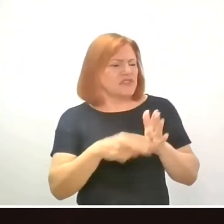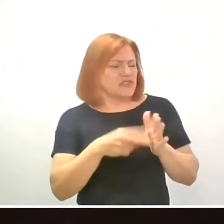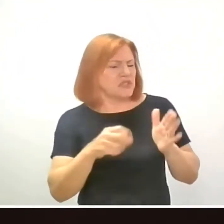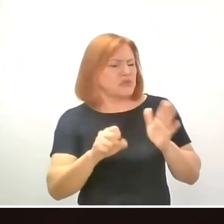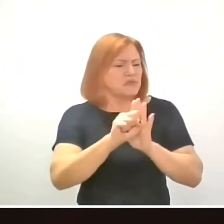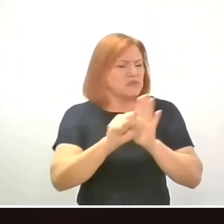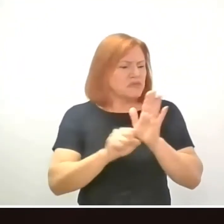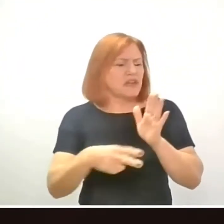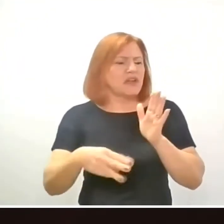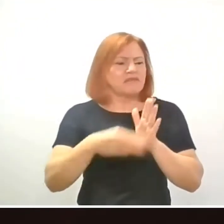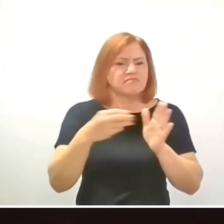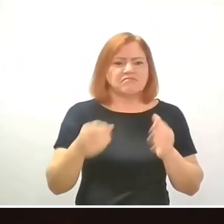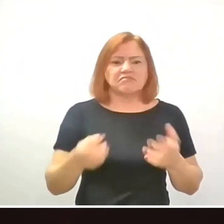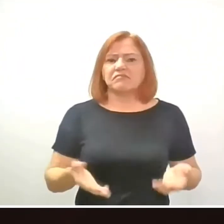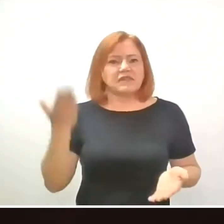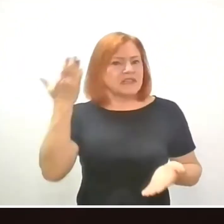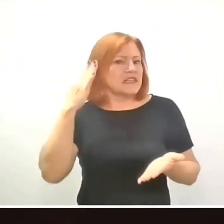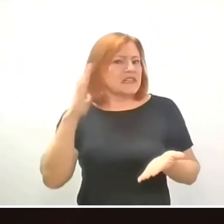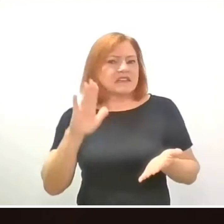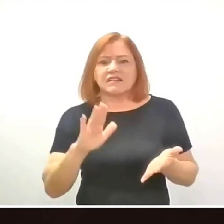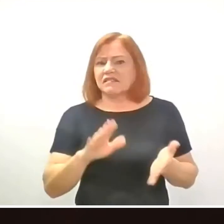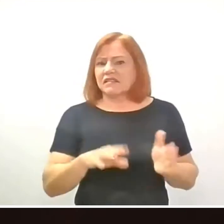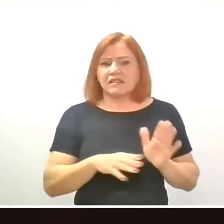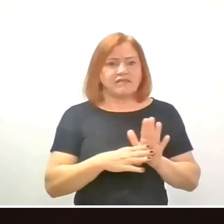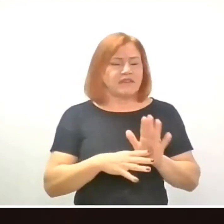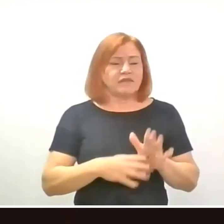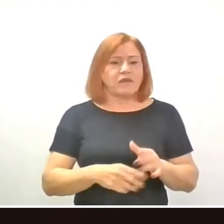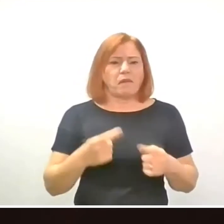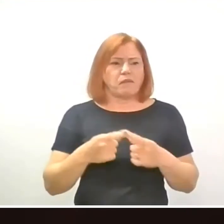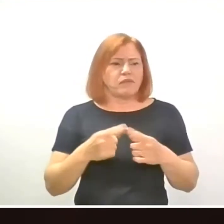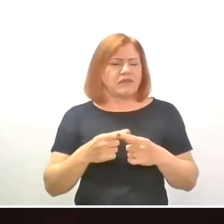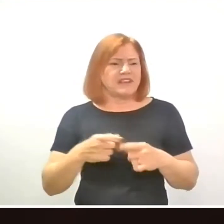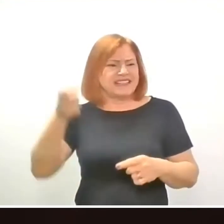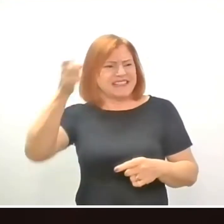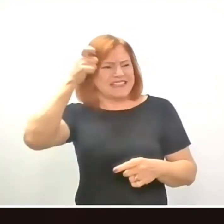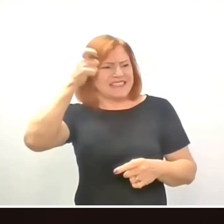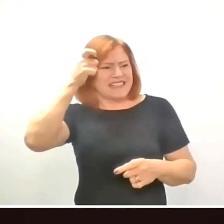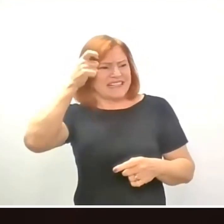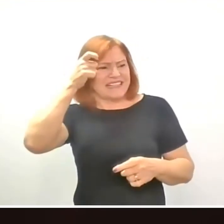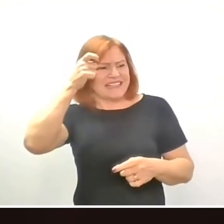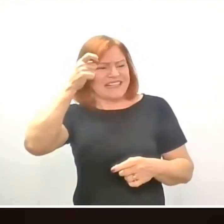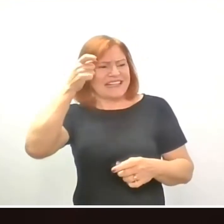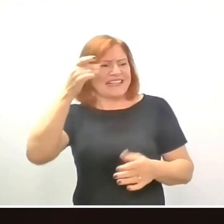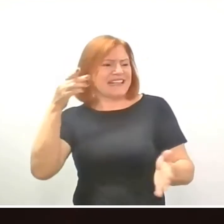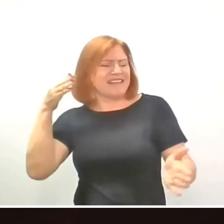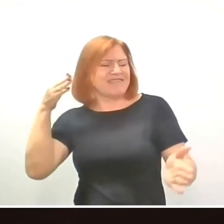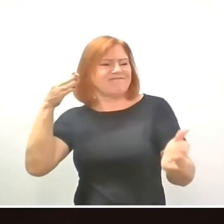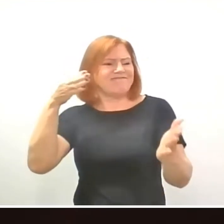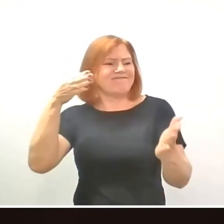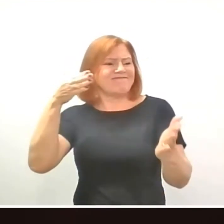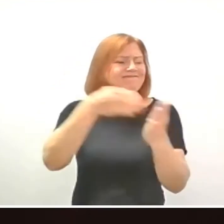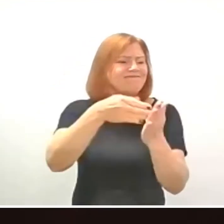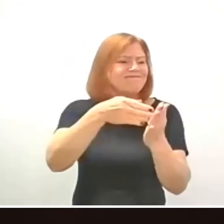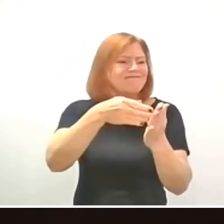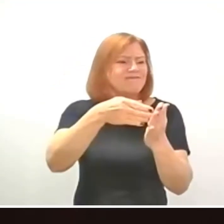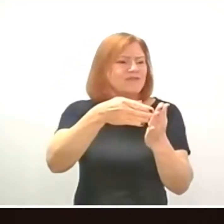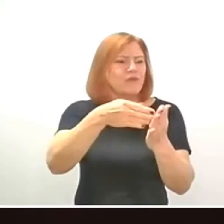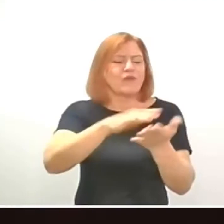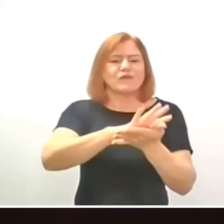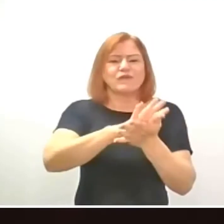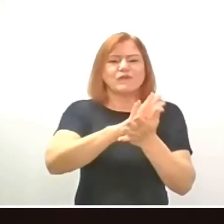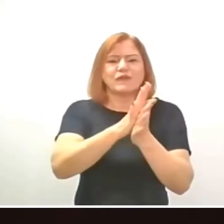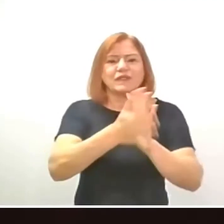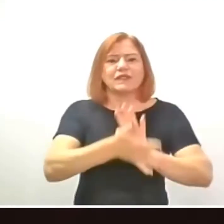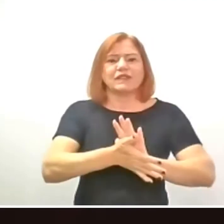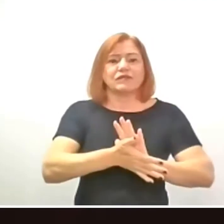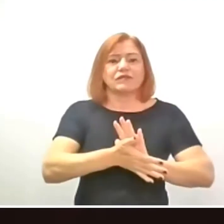Porque Satanás deu um tiro e acertou na palavra profética, e a partir de então nós não vimos mais os apóstolos a partir